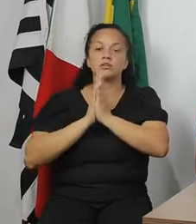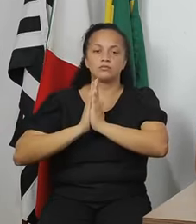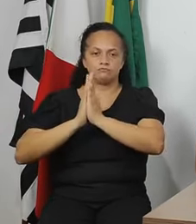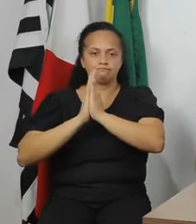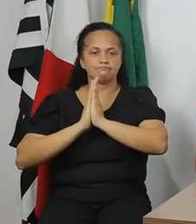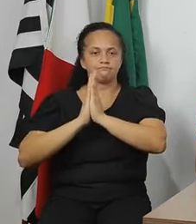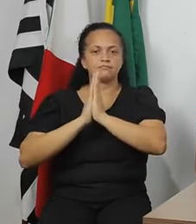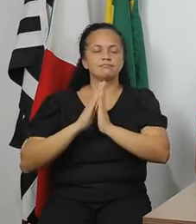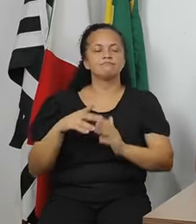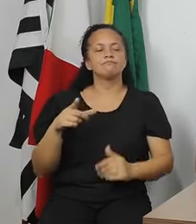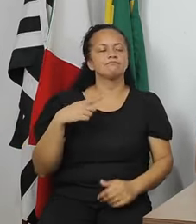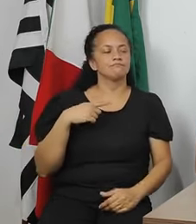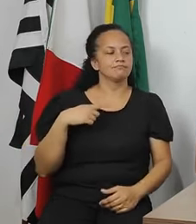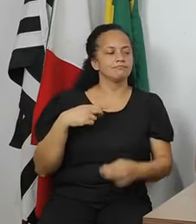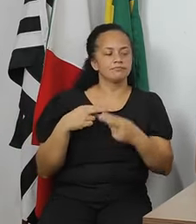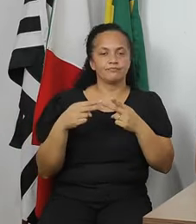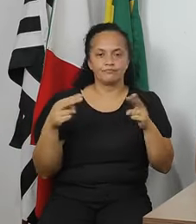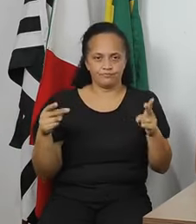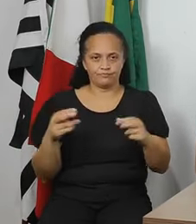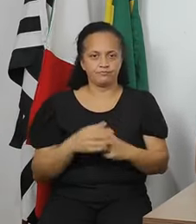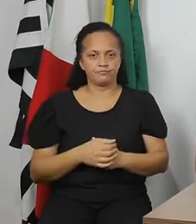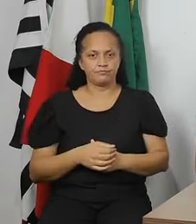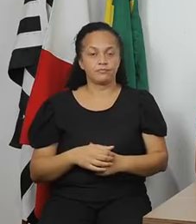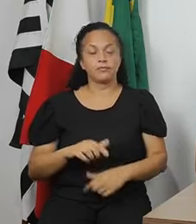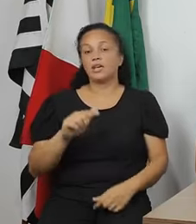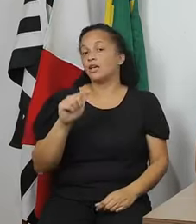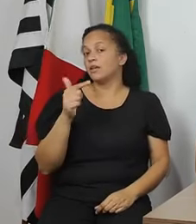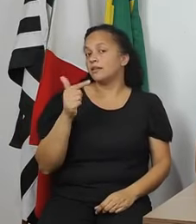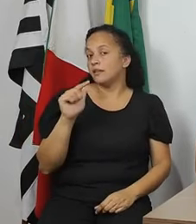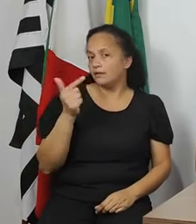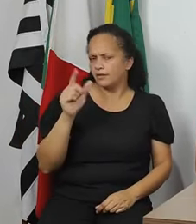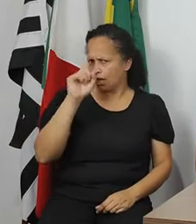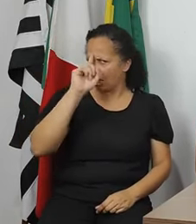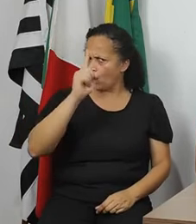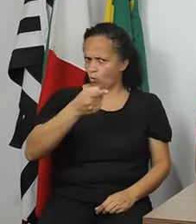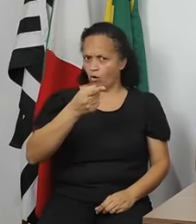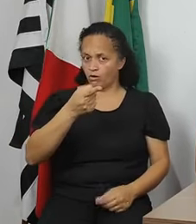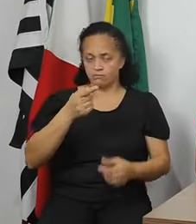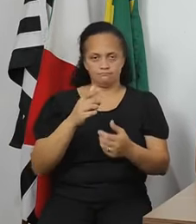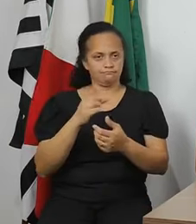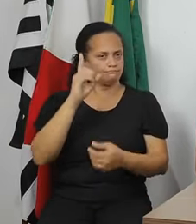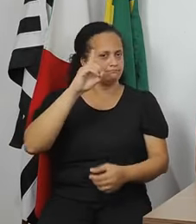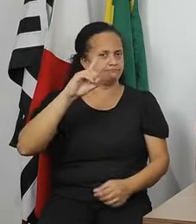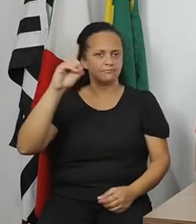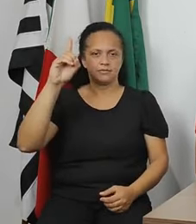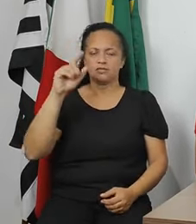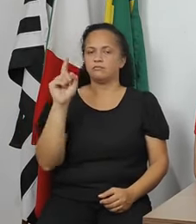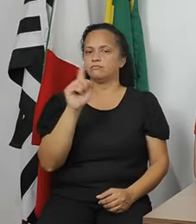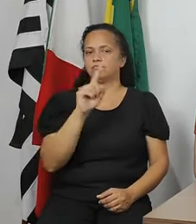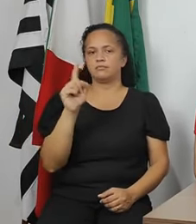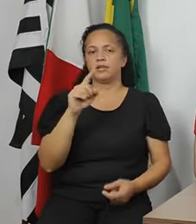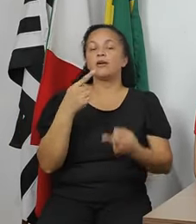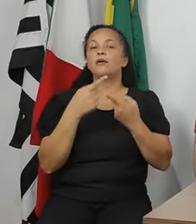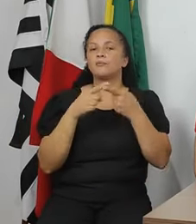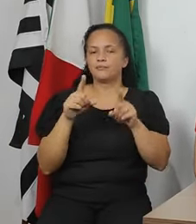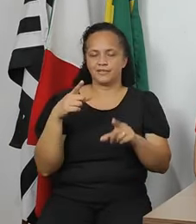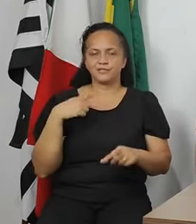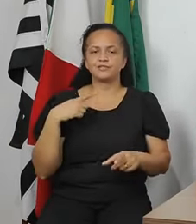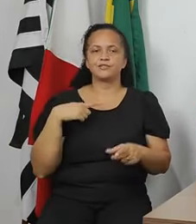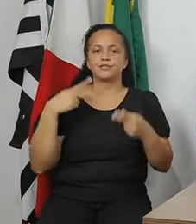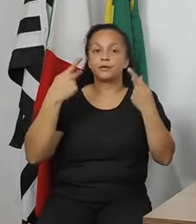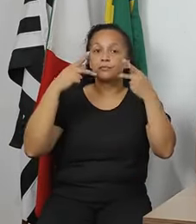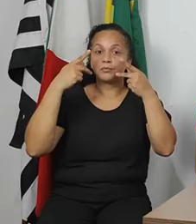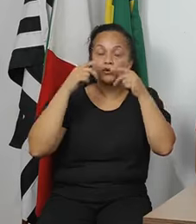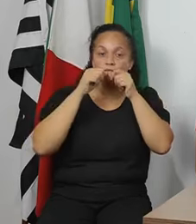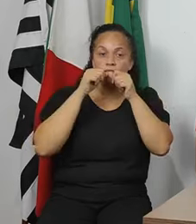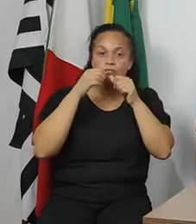falou, mesmo não tendo uma ordenança imperativa de Deus, Deus sempre levantava profetas em situações